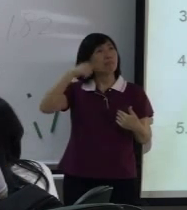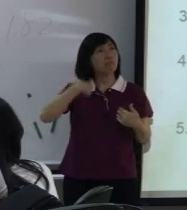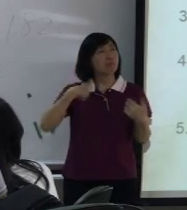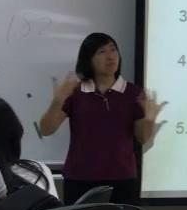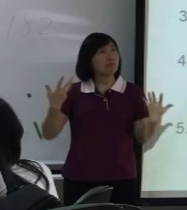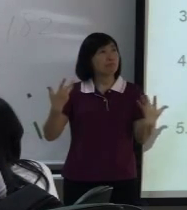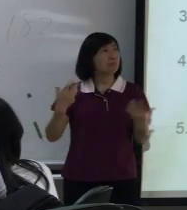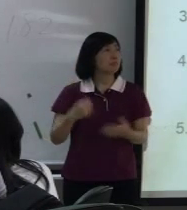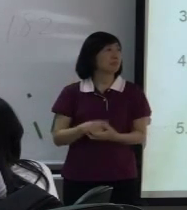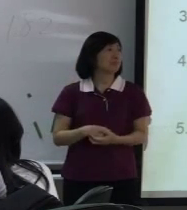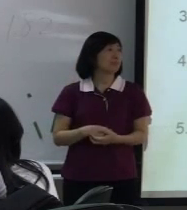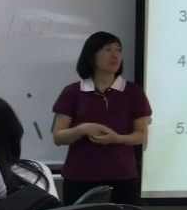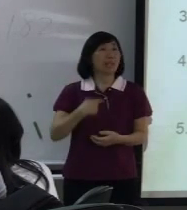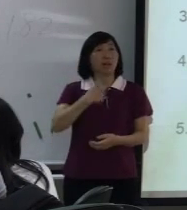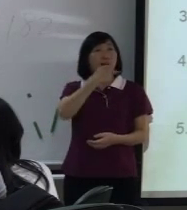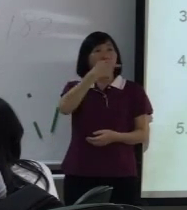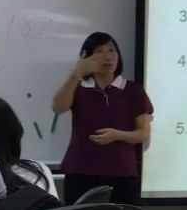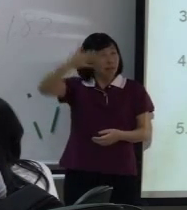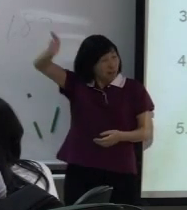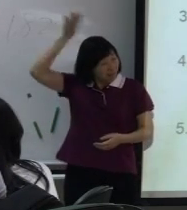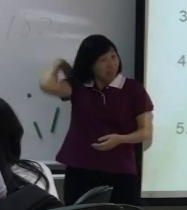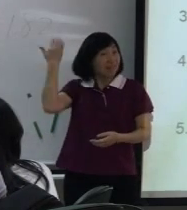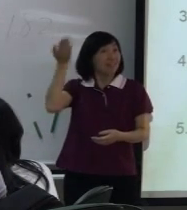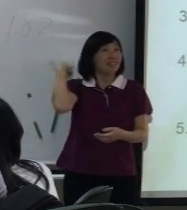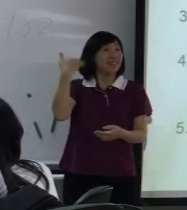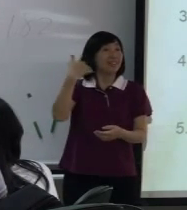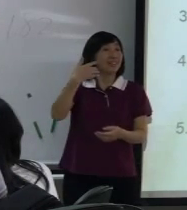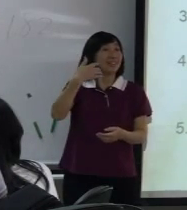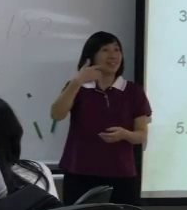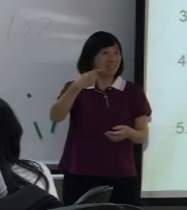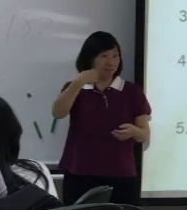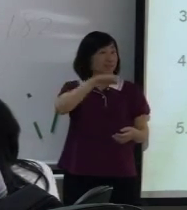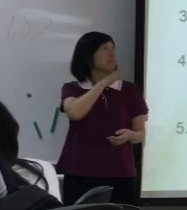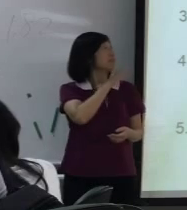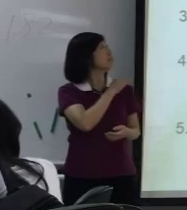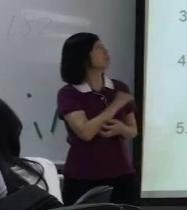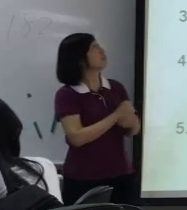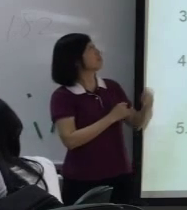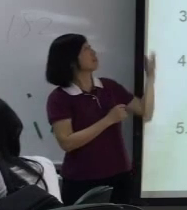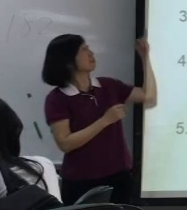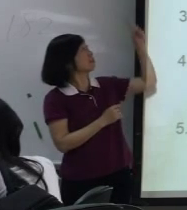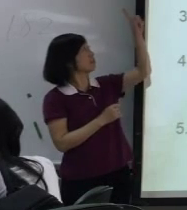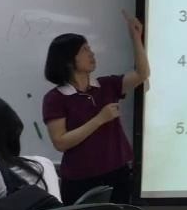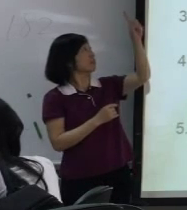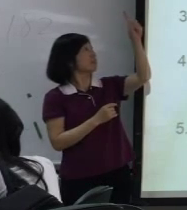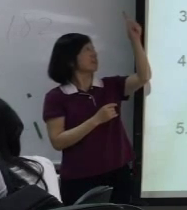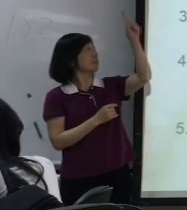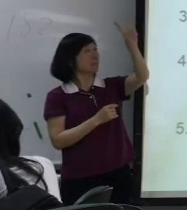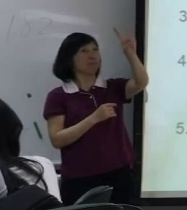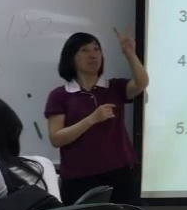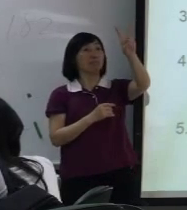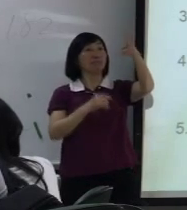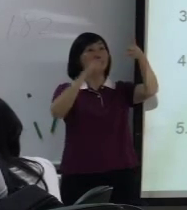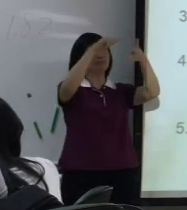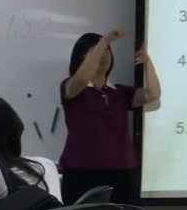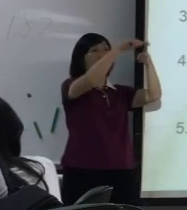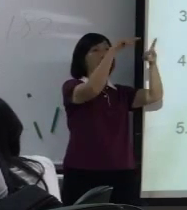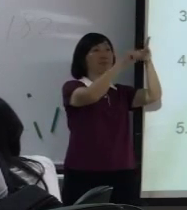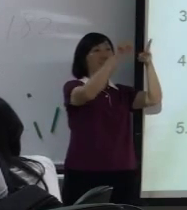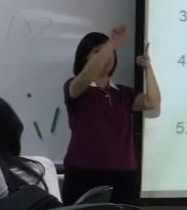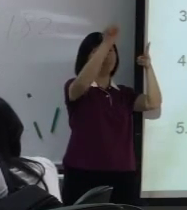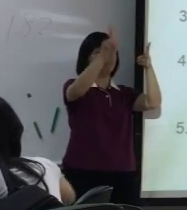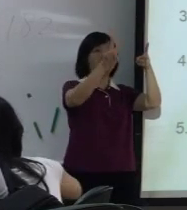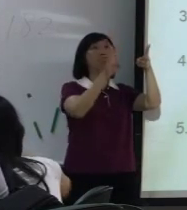讲，我们最早最早其实就是这个，这第一个跟第二个这两个